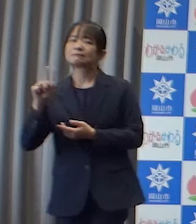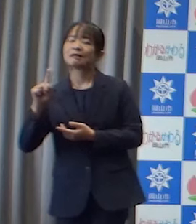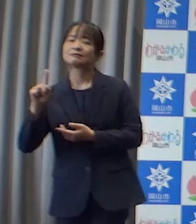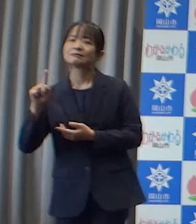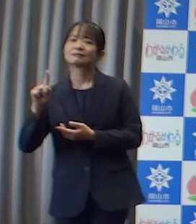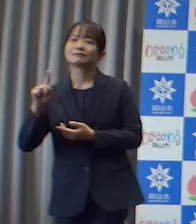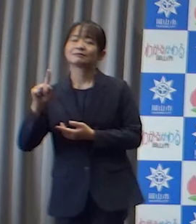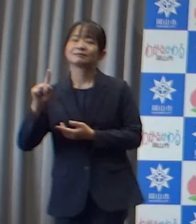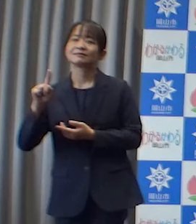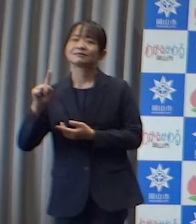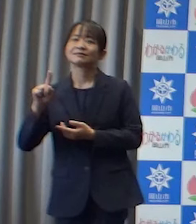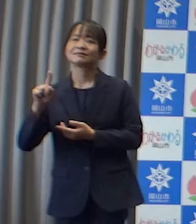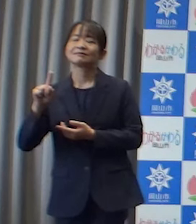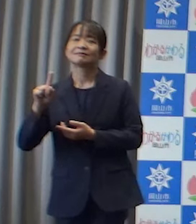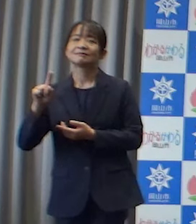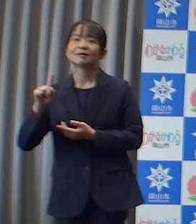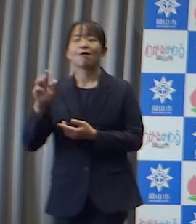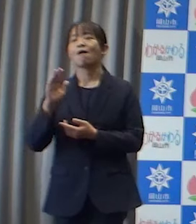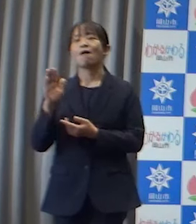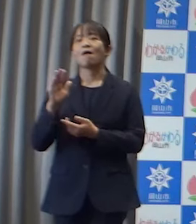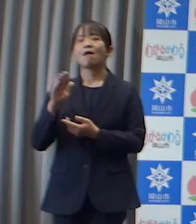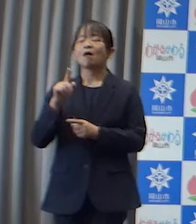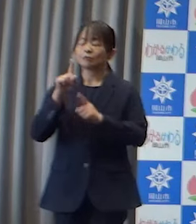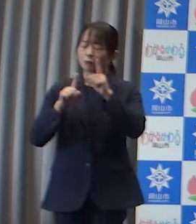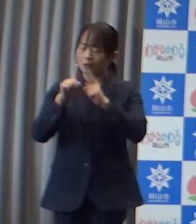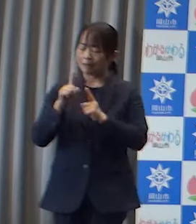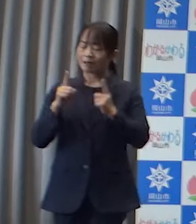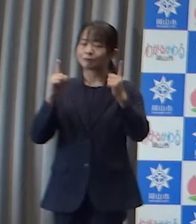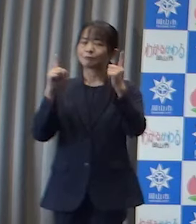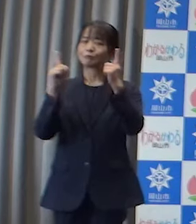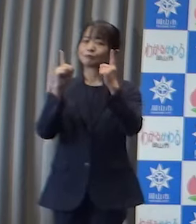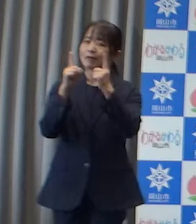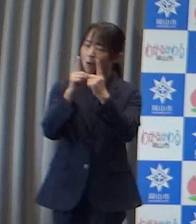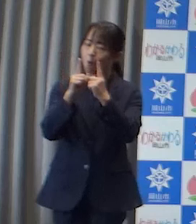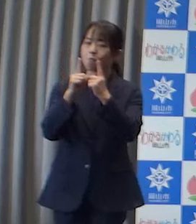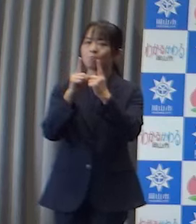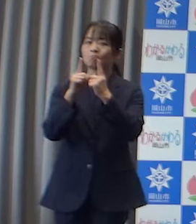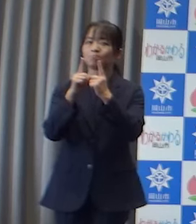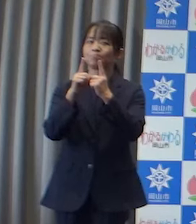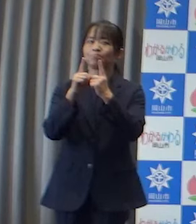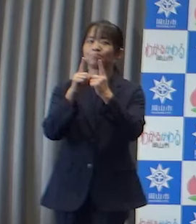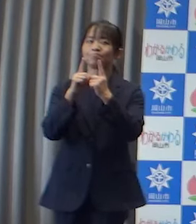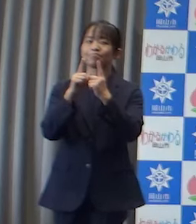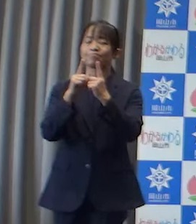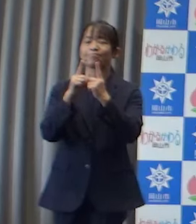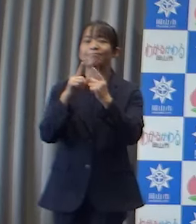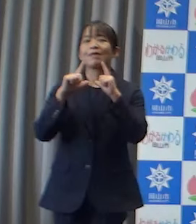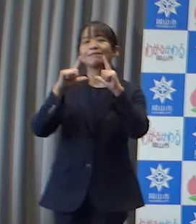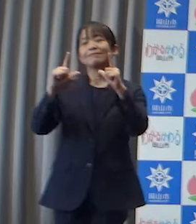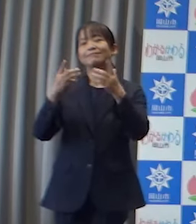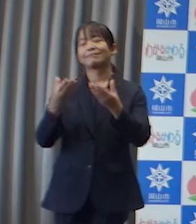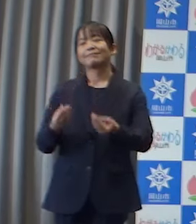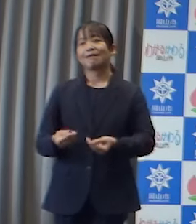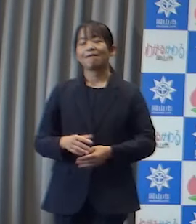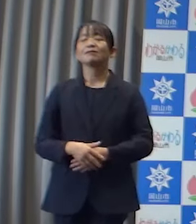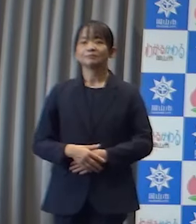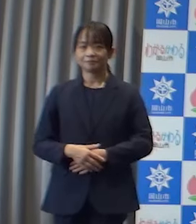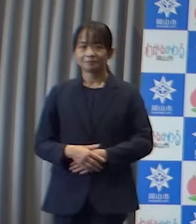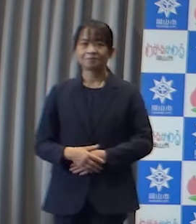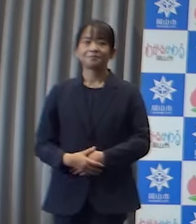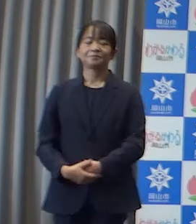いましょうということで、やらせていただいたと。答えになっておりませんけれども、申し訳ありません。